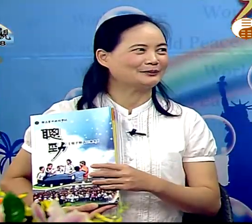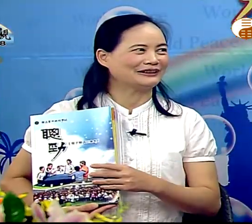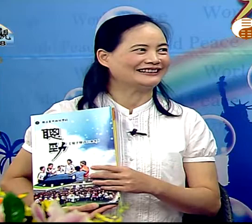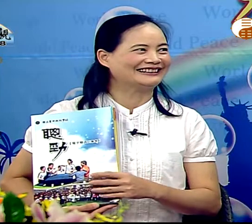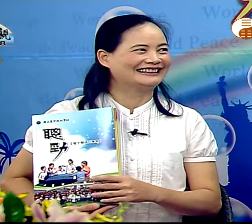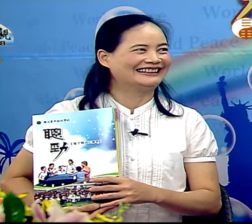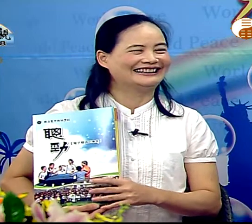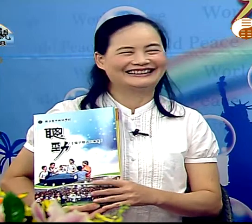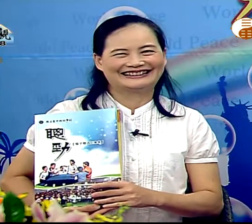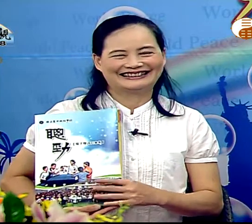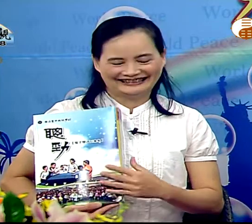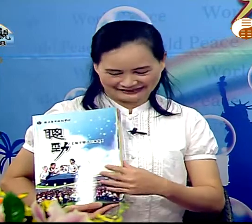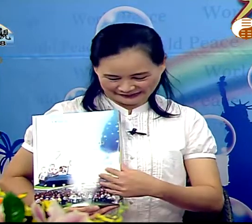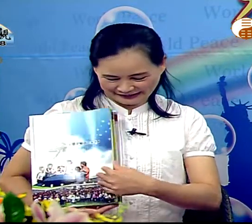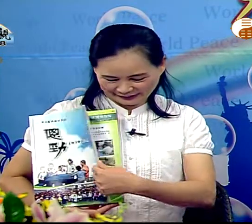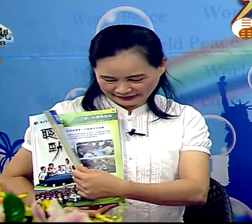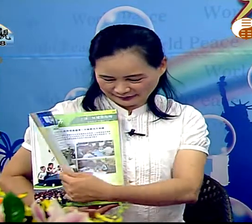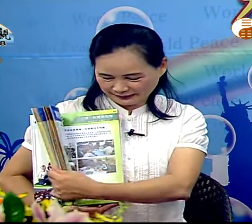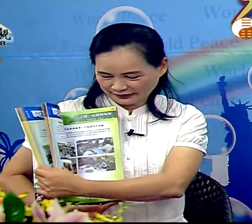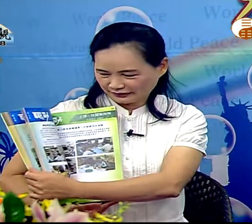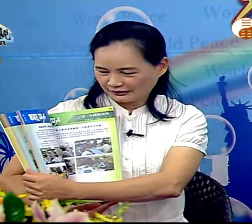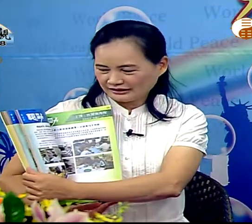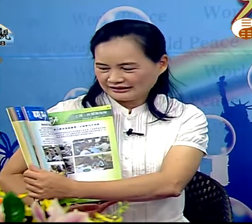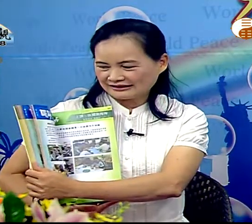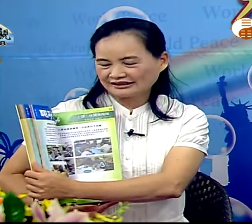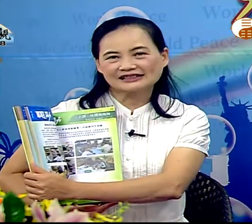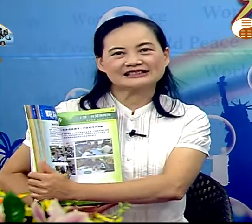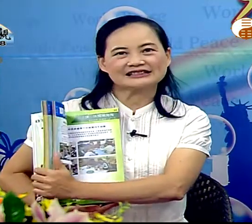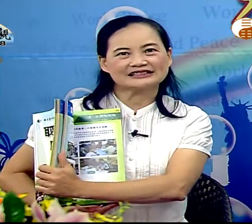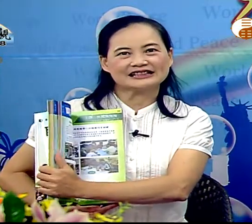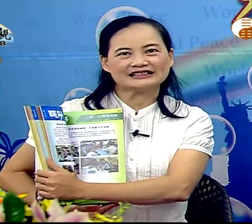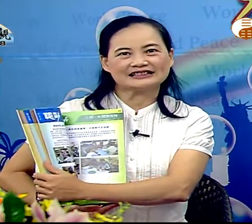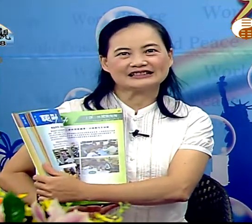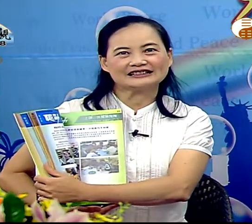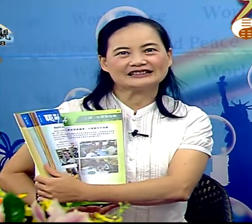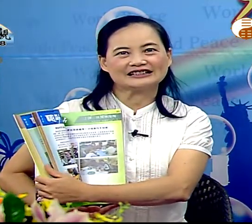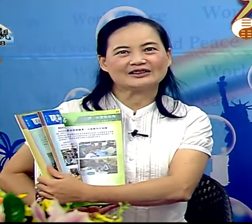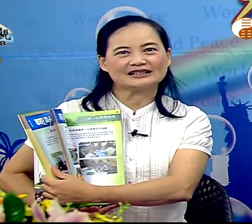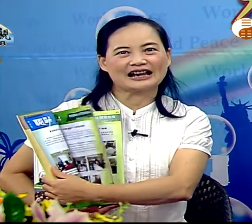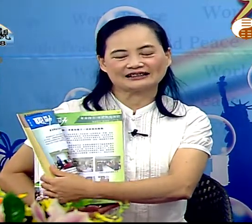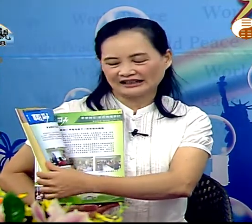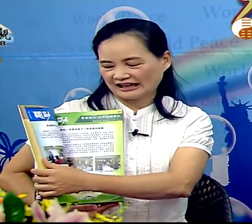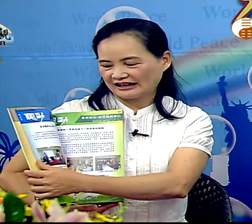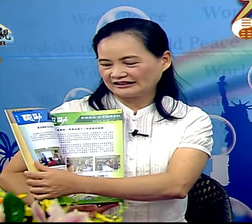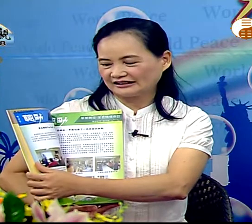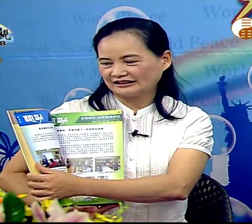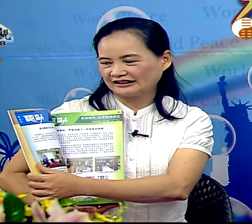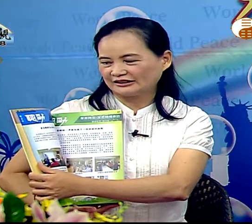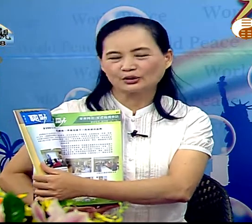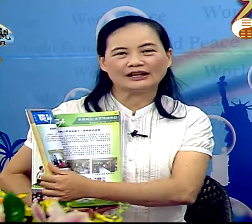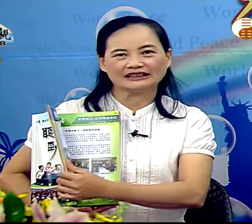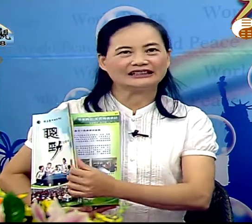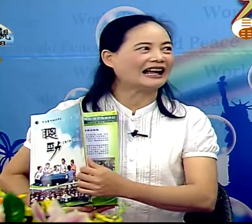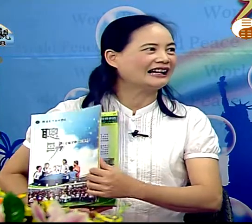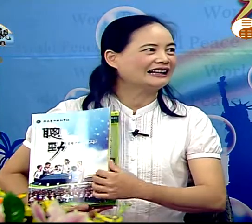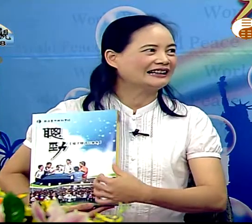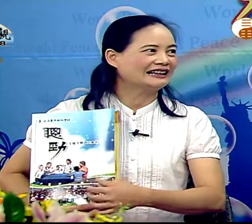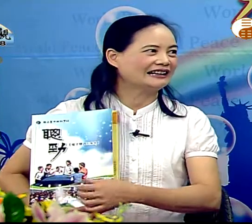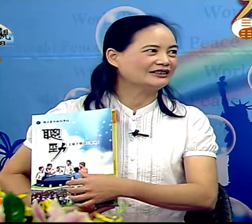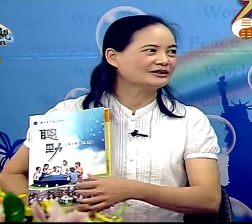本了。 是。 对，所以我们又这个是之前前任的校长他的一个创意啦。就希